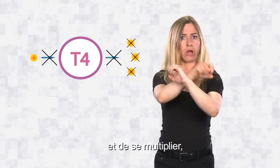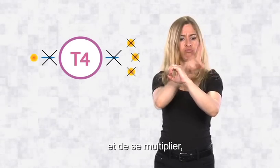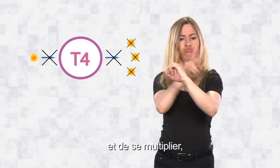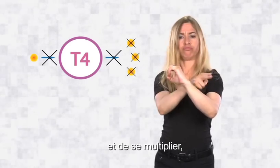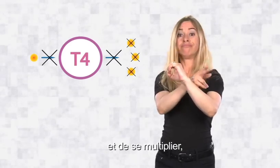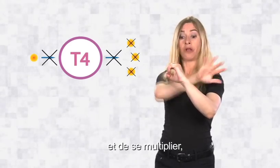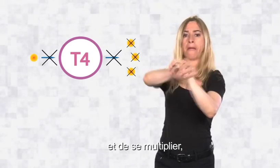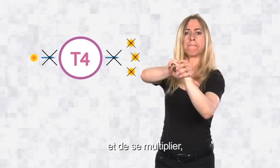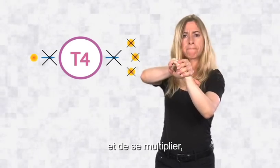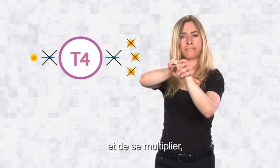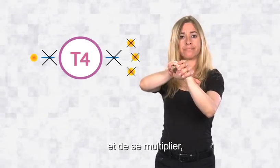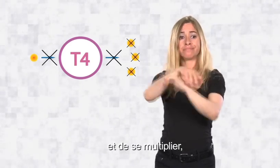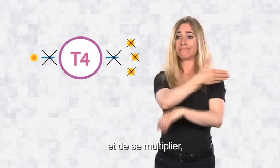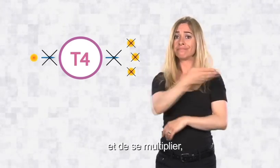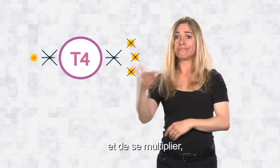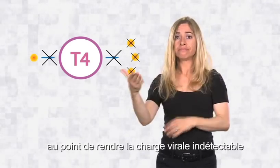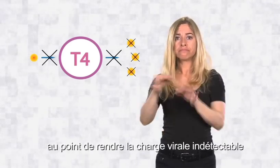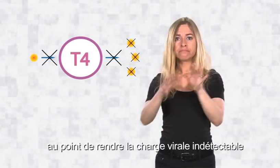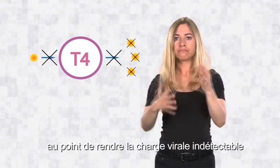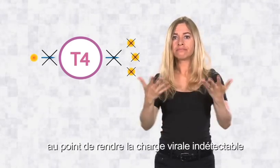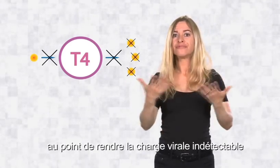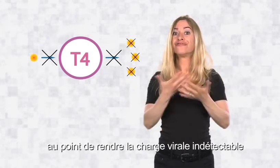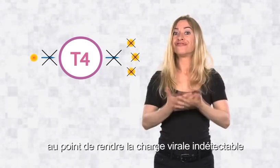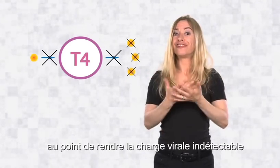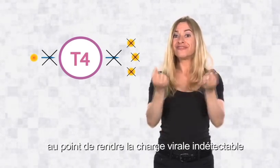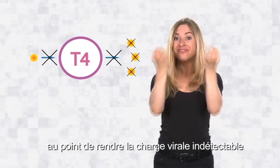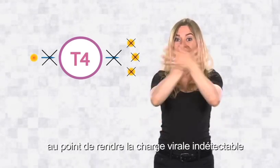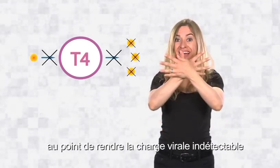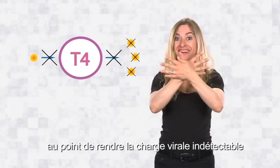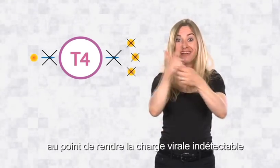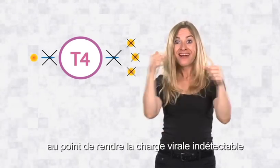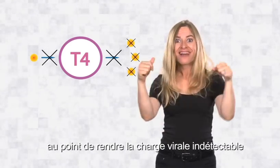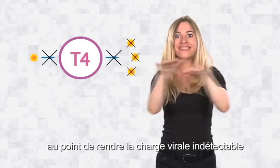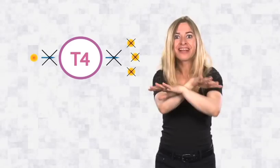de se multiplier, au point de rendre la charge virale indétectable dans le sang et dans le sperme.